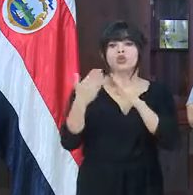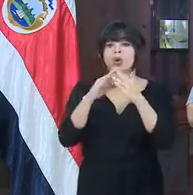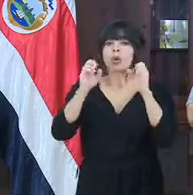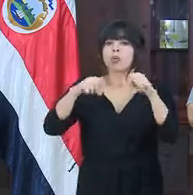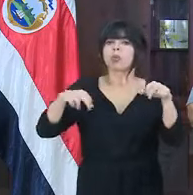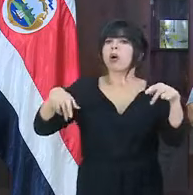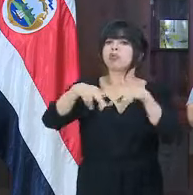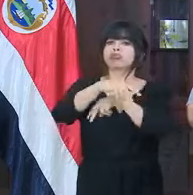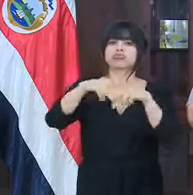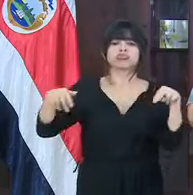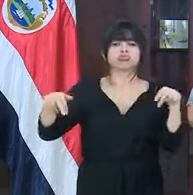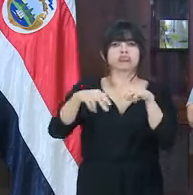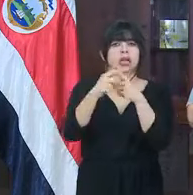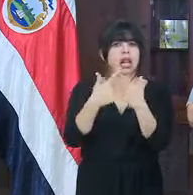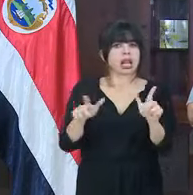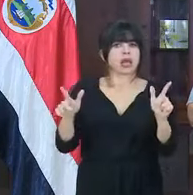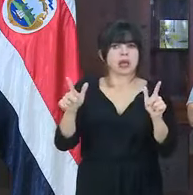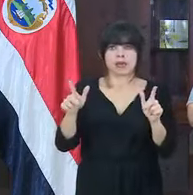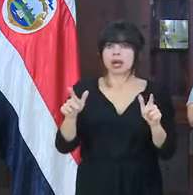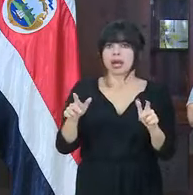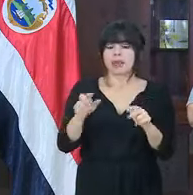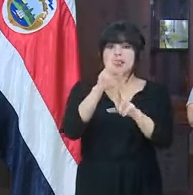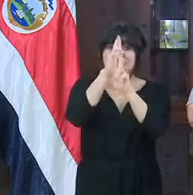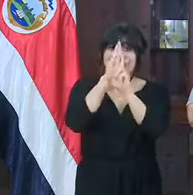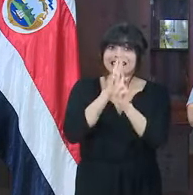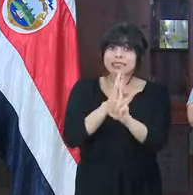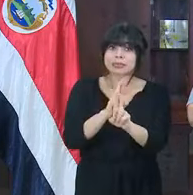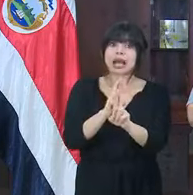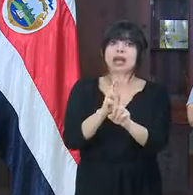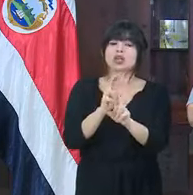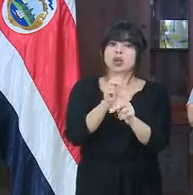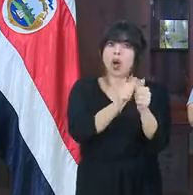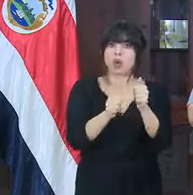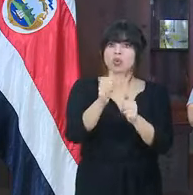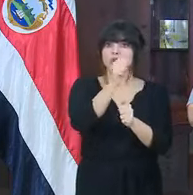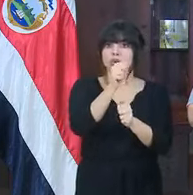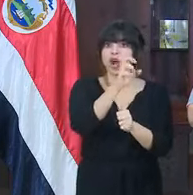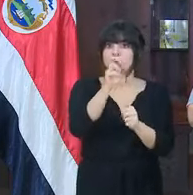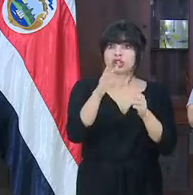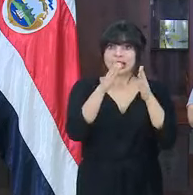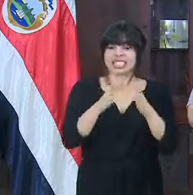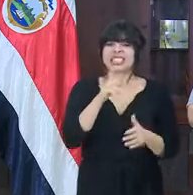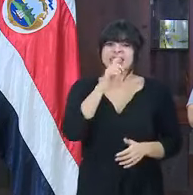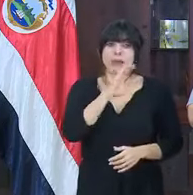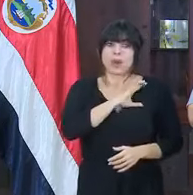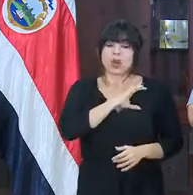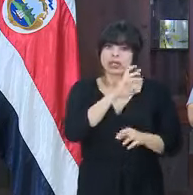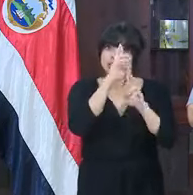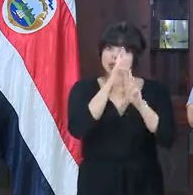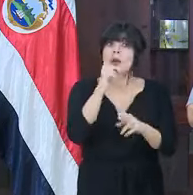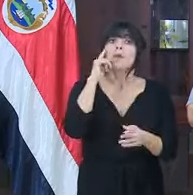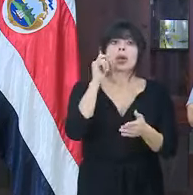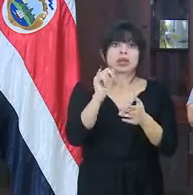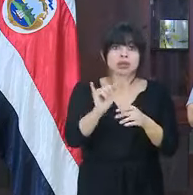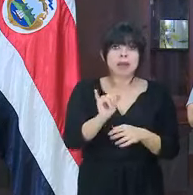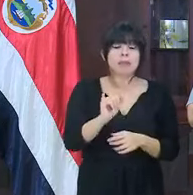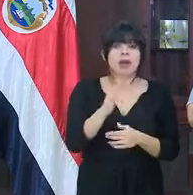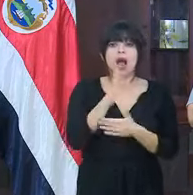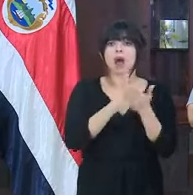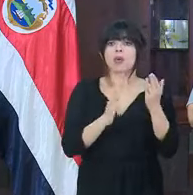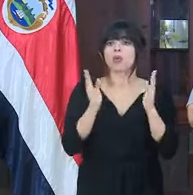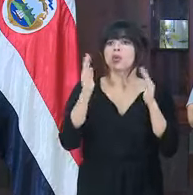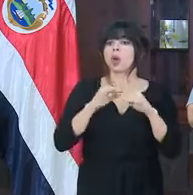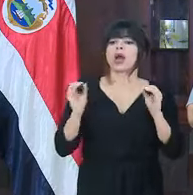transitar con libertad. Y el respeto a las autoridades costarricenses, a los oficiales, porque también, aunque no tenemos